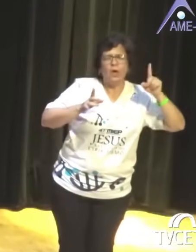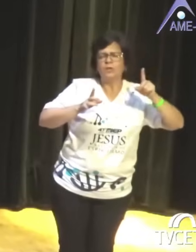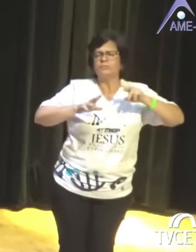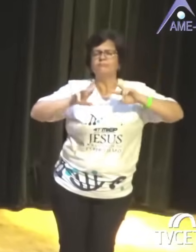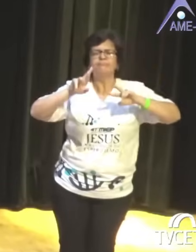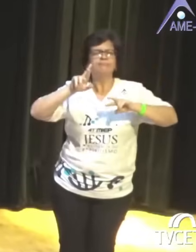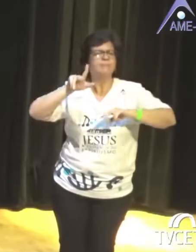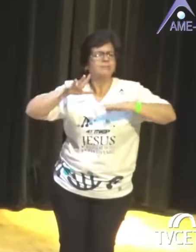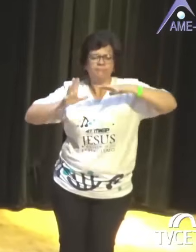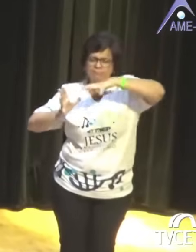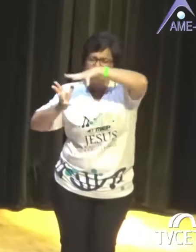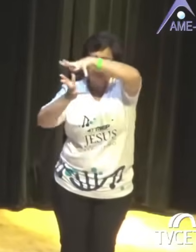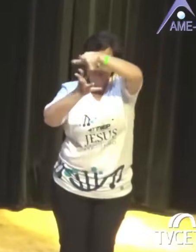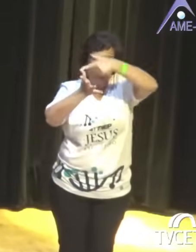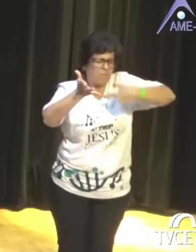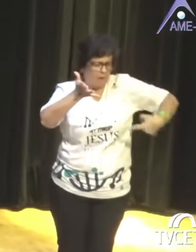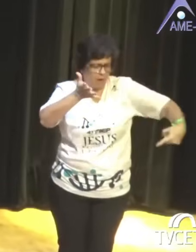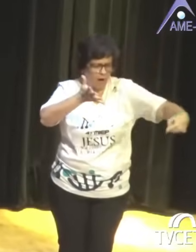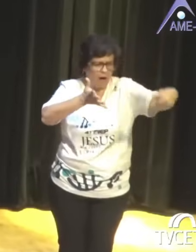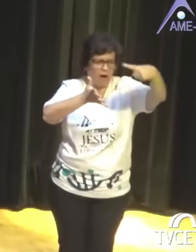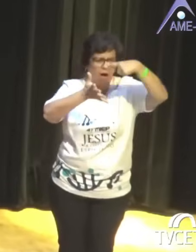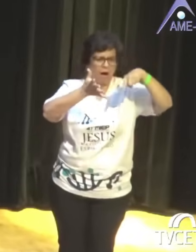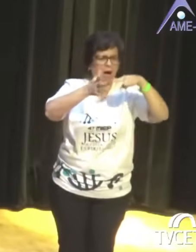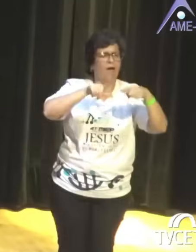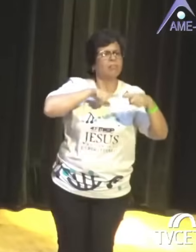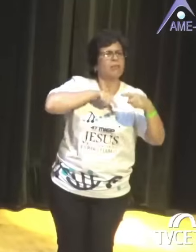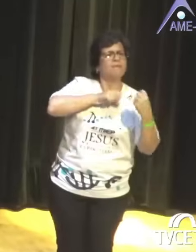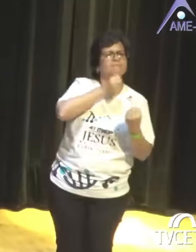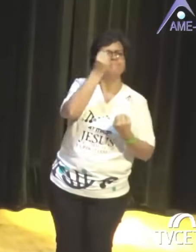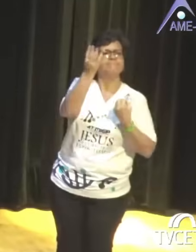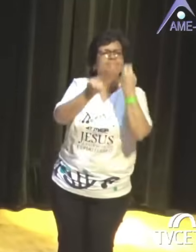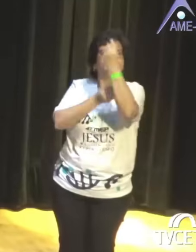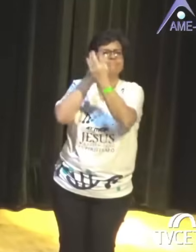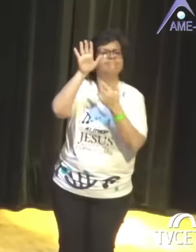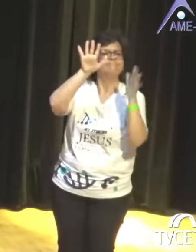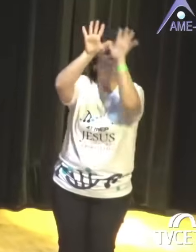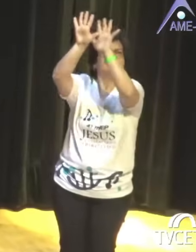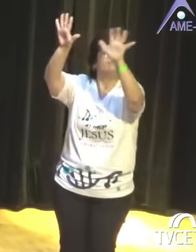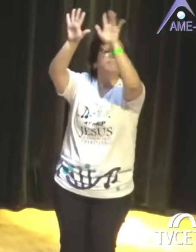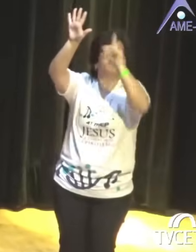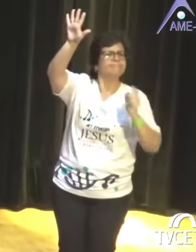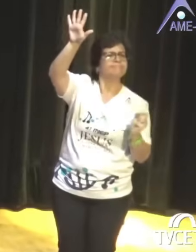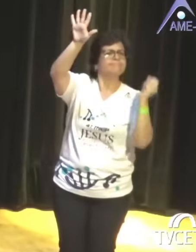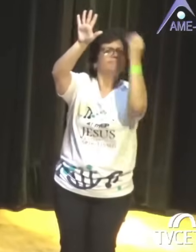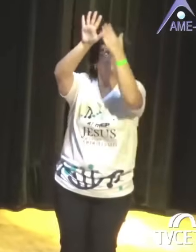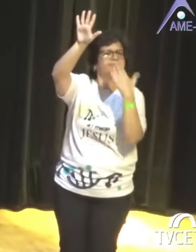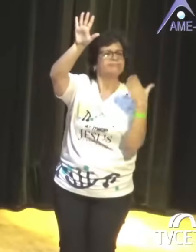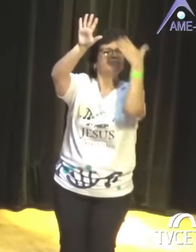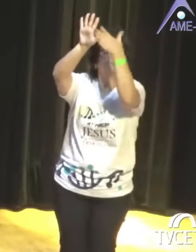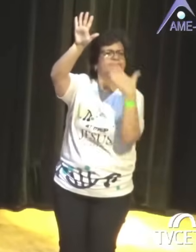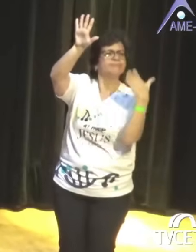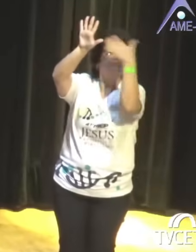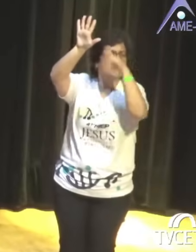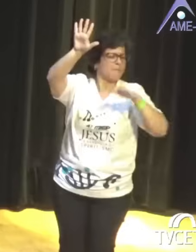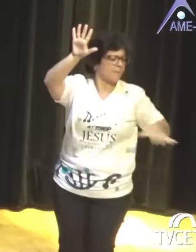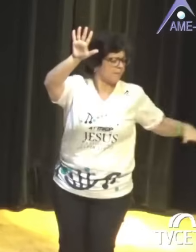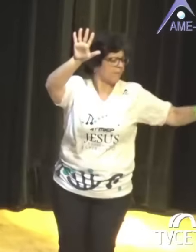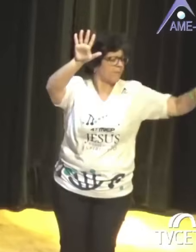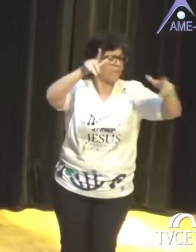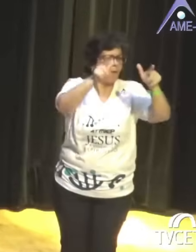os quadrantes da Terra partem viajores para a pátria espiritual eles procedem de